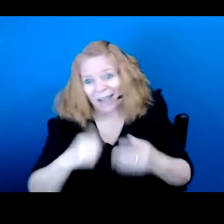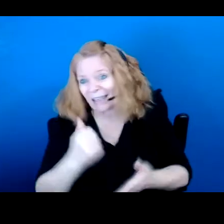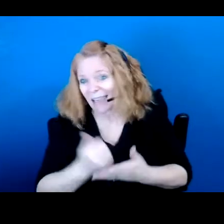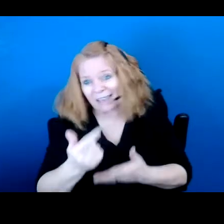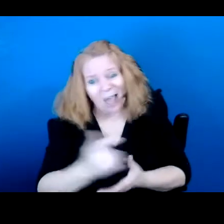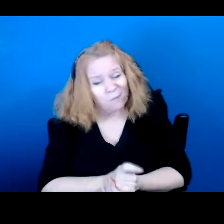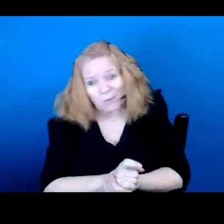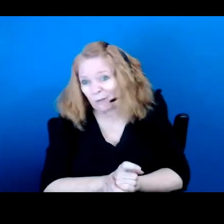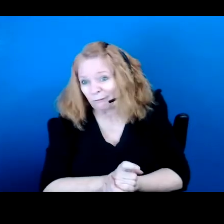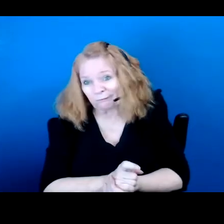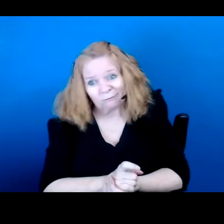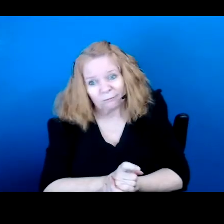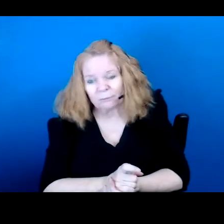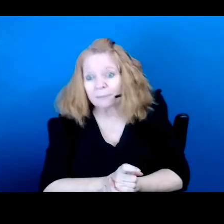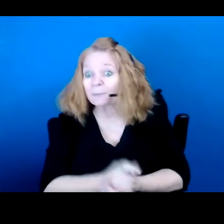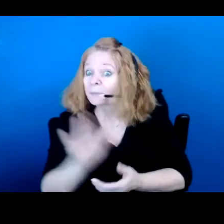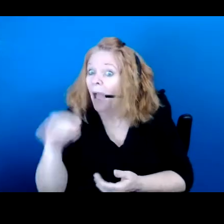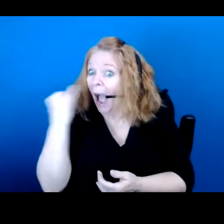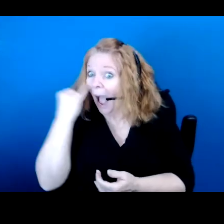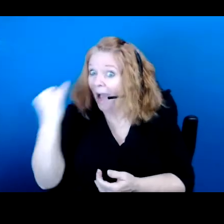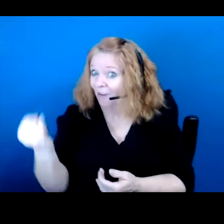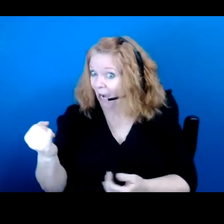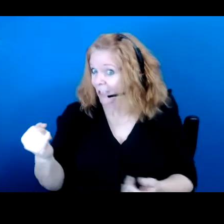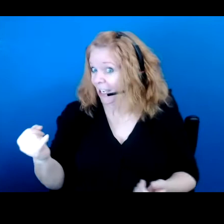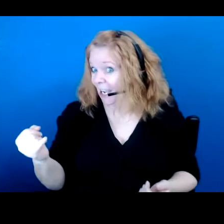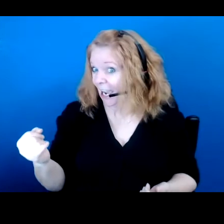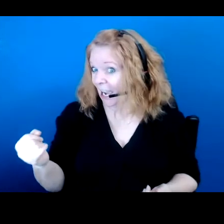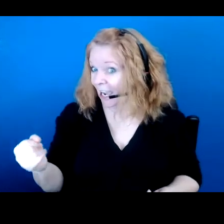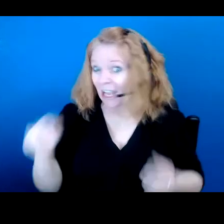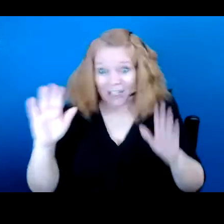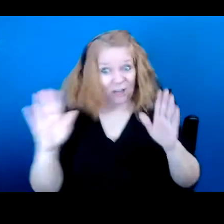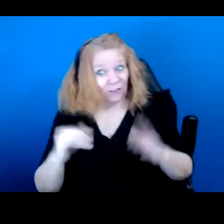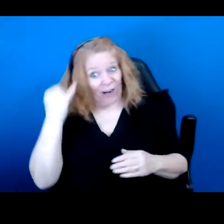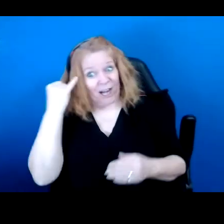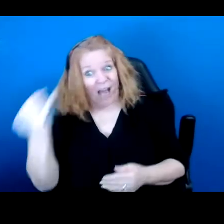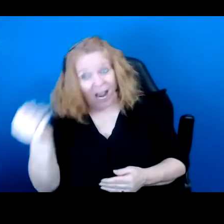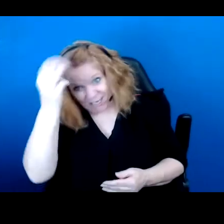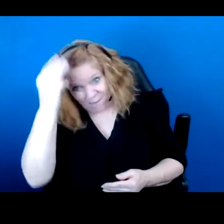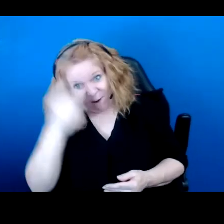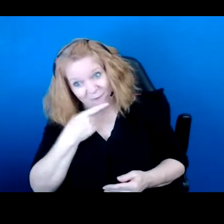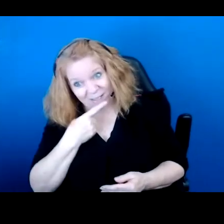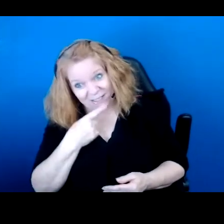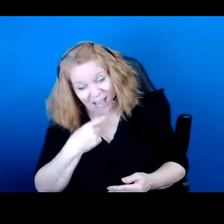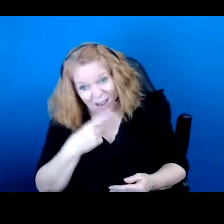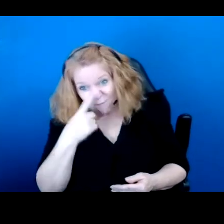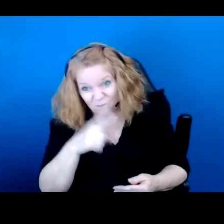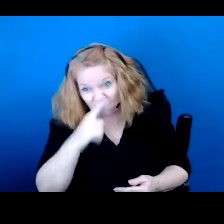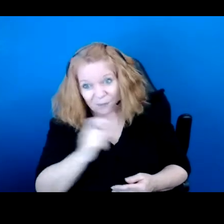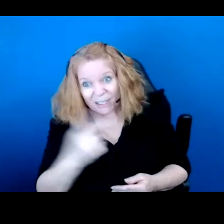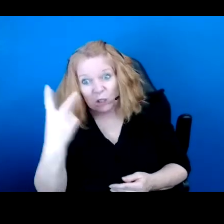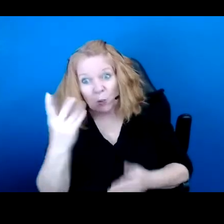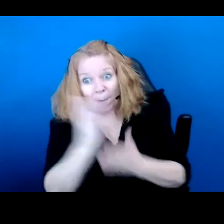yo sé que no te puedo ayudar con eso porque no están aquí ahí no te preocupes yo tengo ni idea increíble dice martín